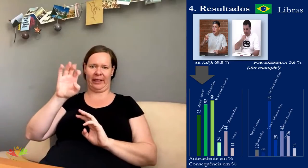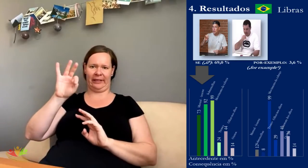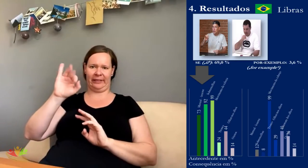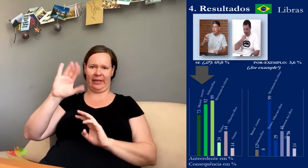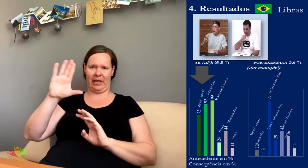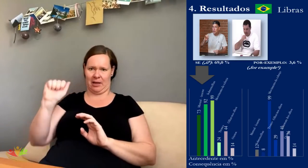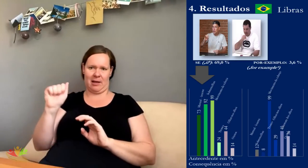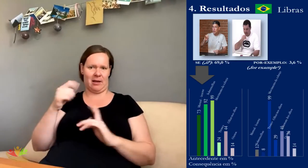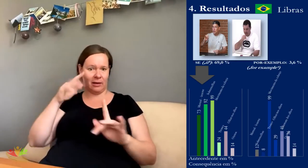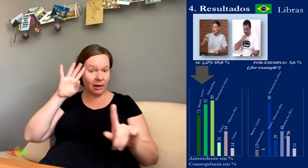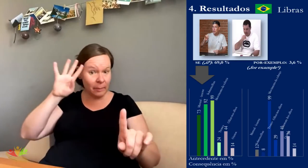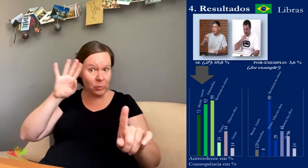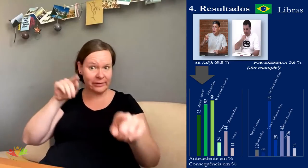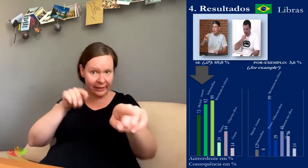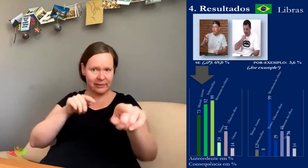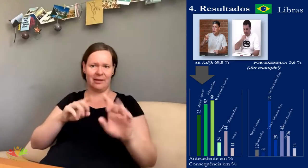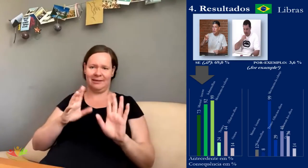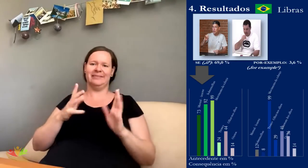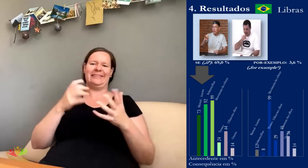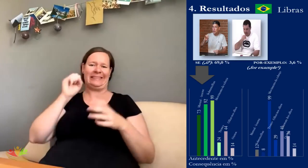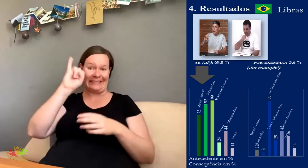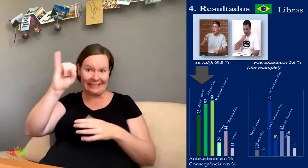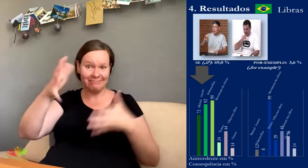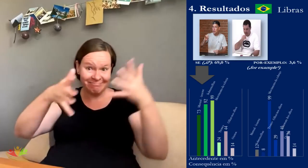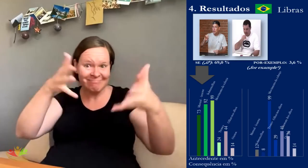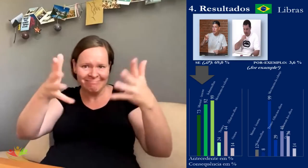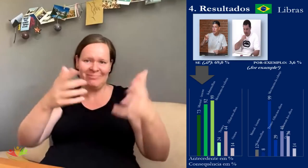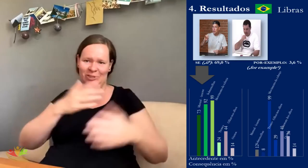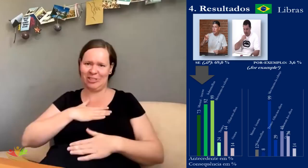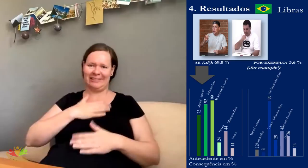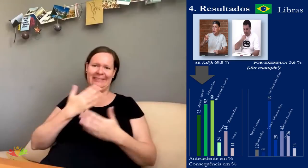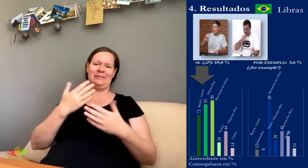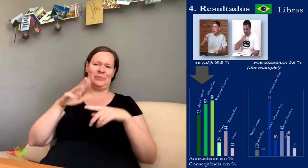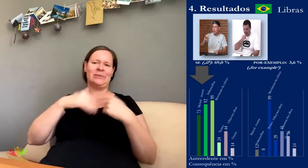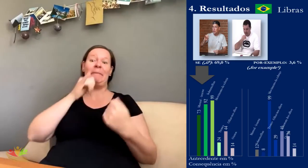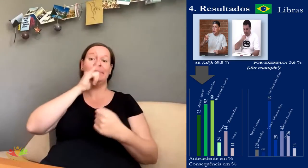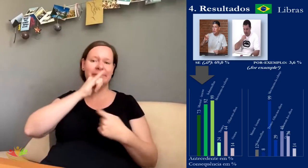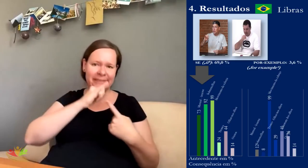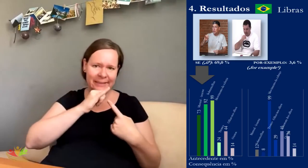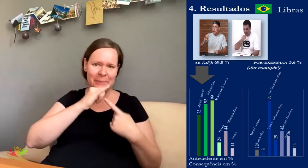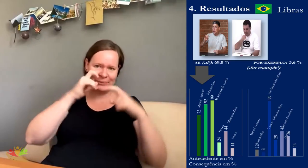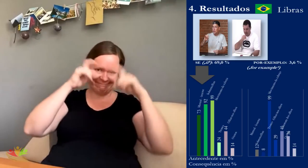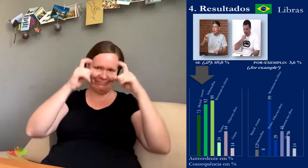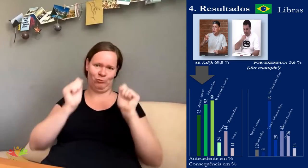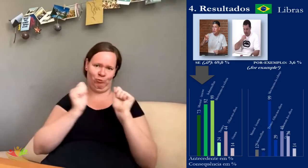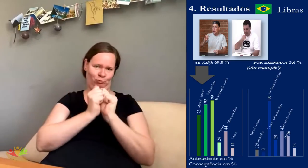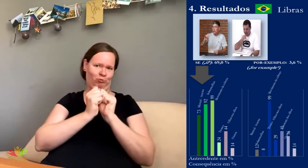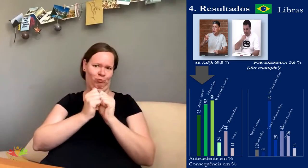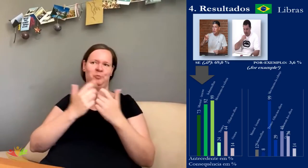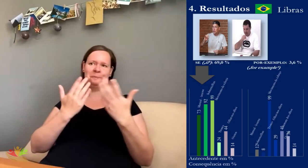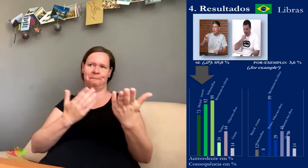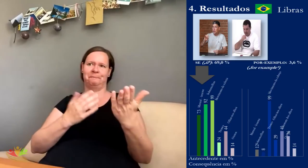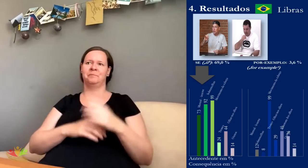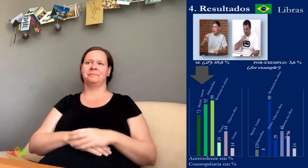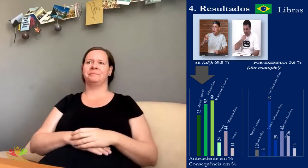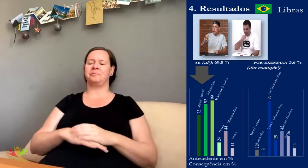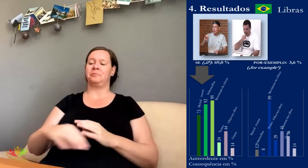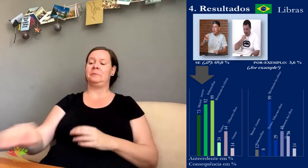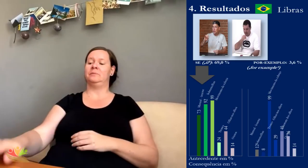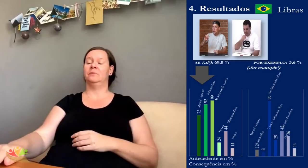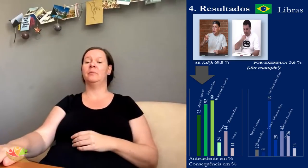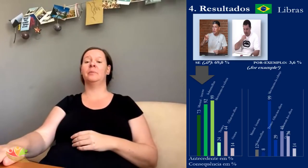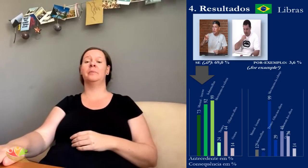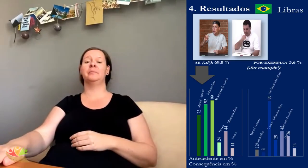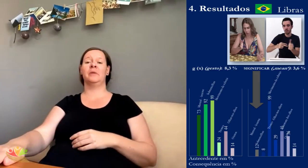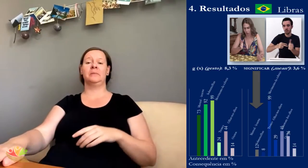visuais para entender como é que vai funcionar, e é por isso que as pessoas lançam mão do uso do sinal exemplo, porque ali é uma